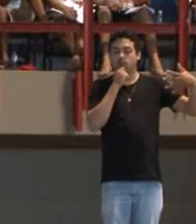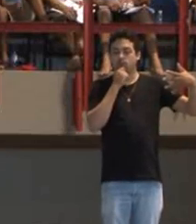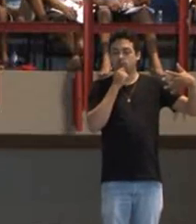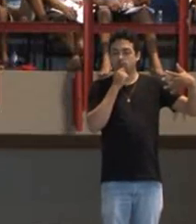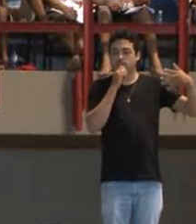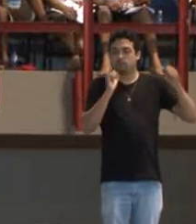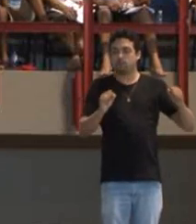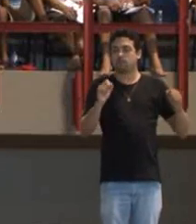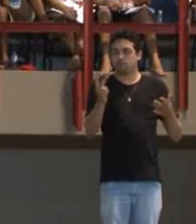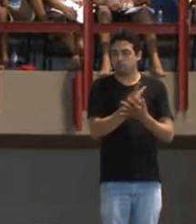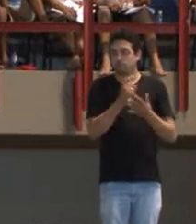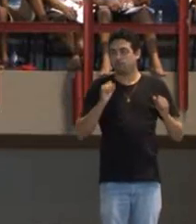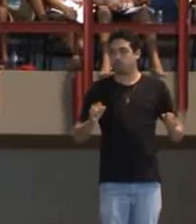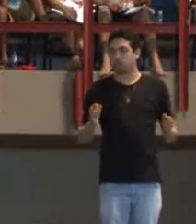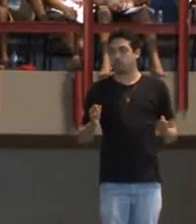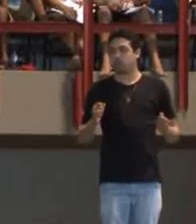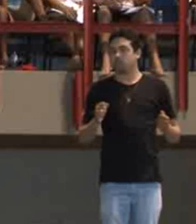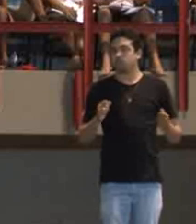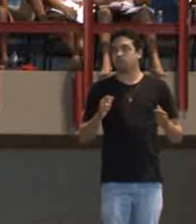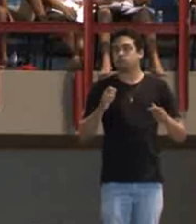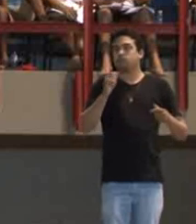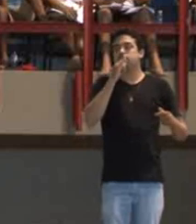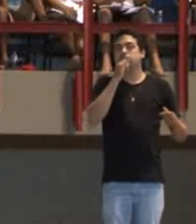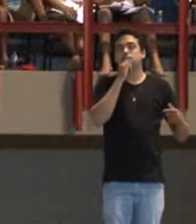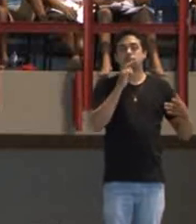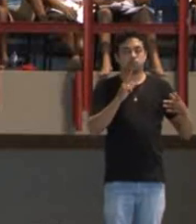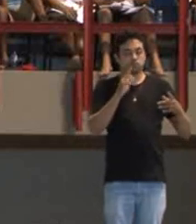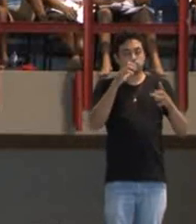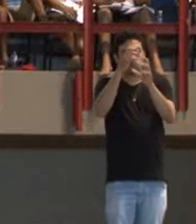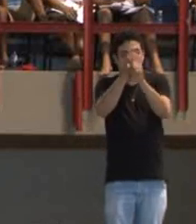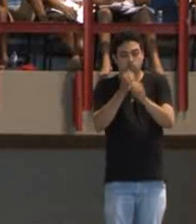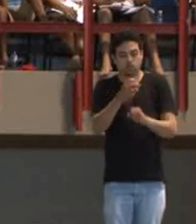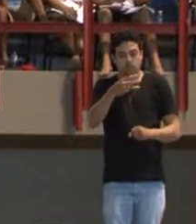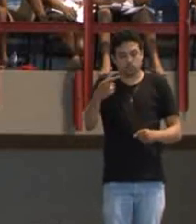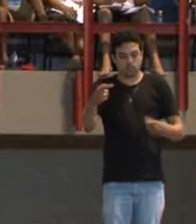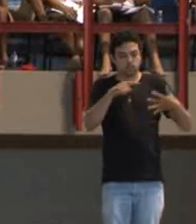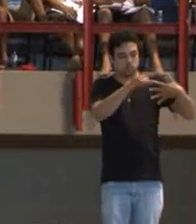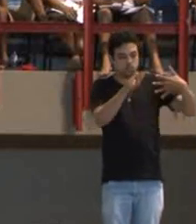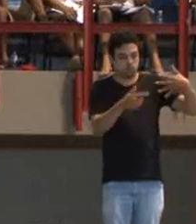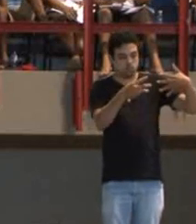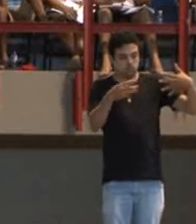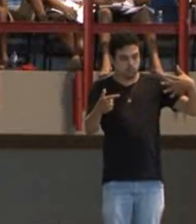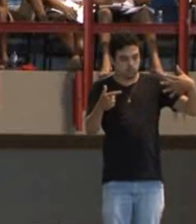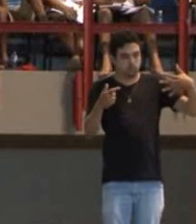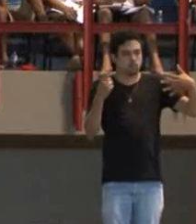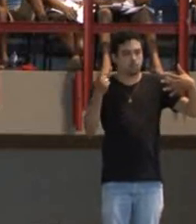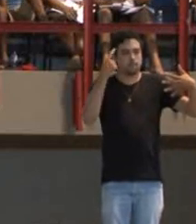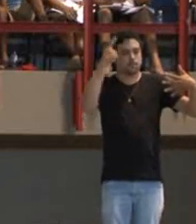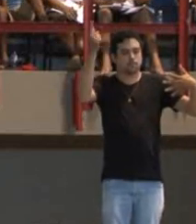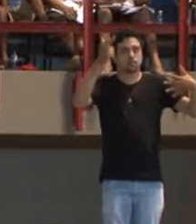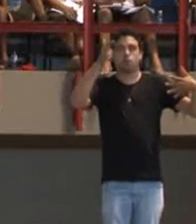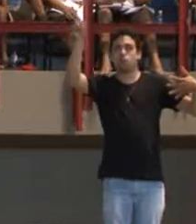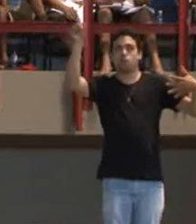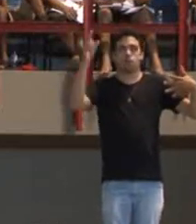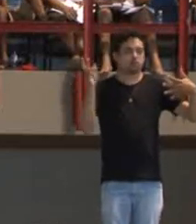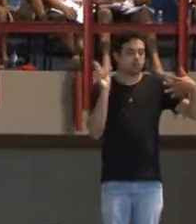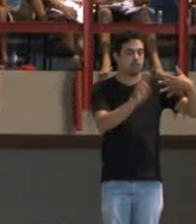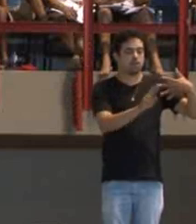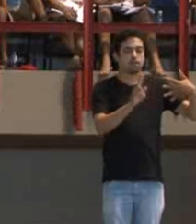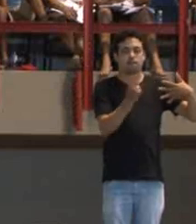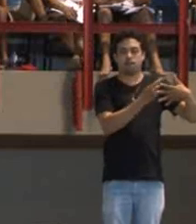Pode acontecer, não pode? Ora, se eu acho 32 e tem nas alternativas, nunca na minha vida eu vou pensar que eu